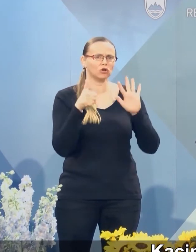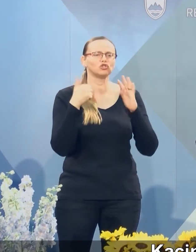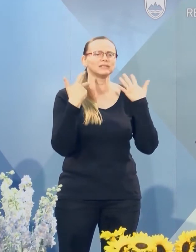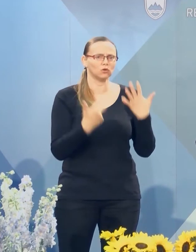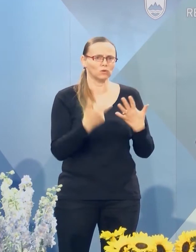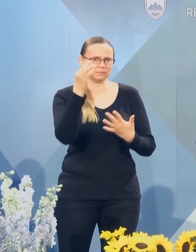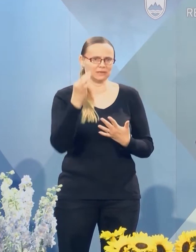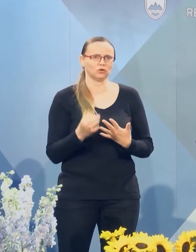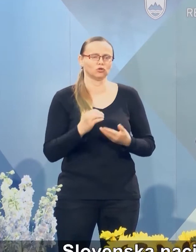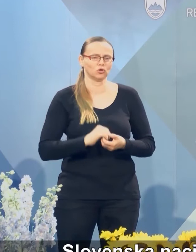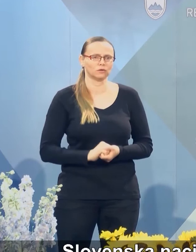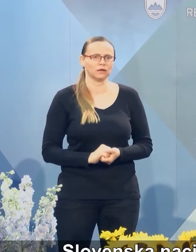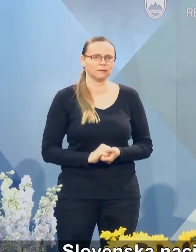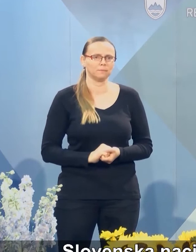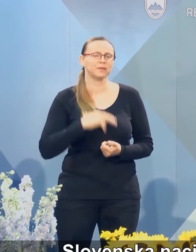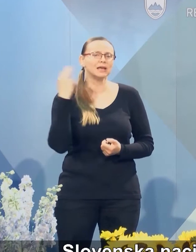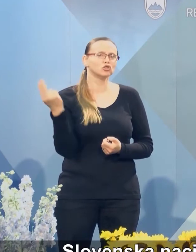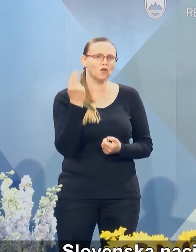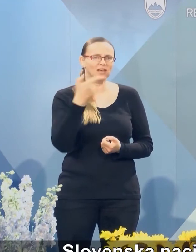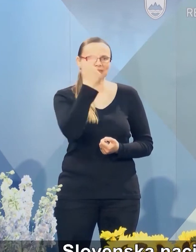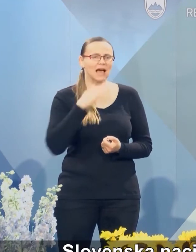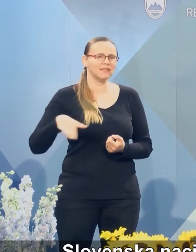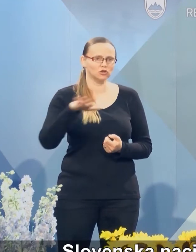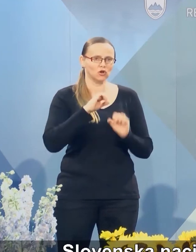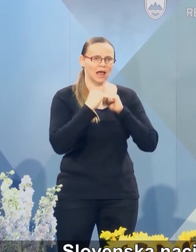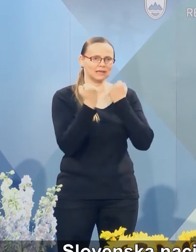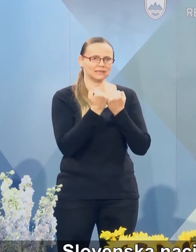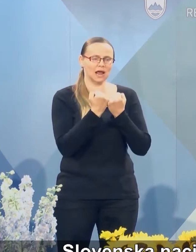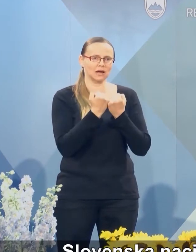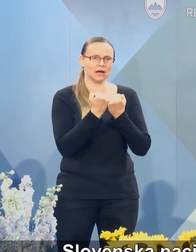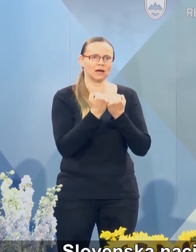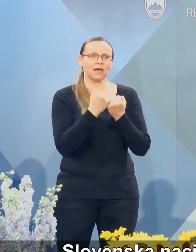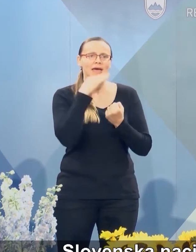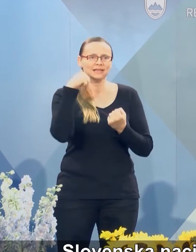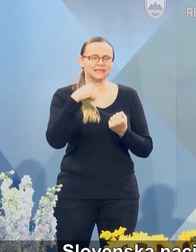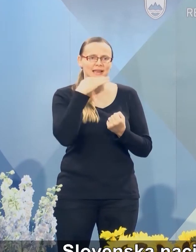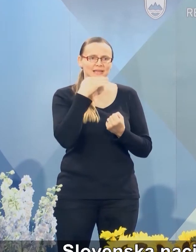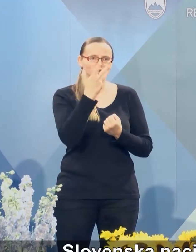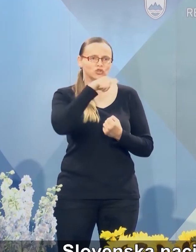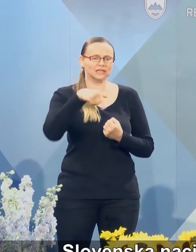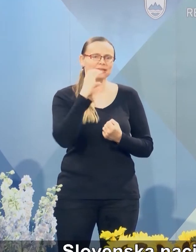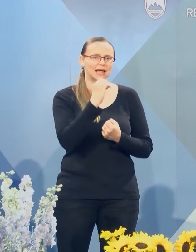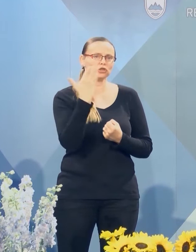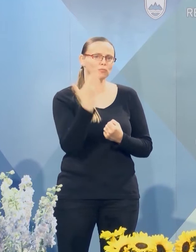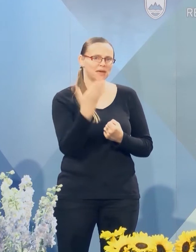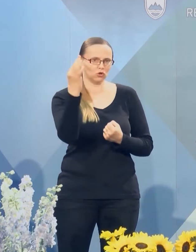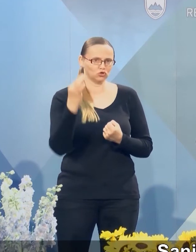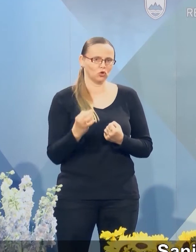4,86 odstotka, Slovenska nacionalna stranka SNS 4,05